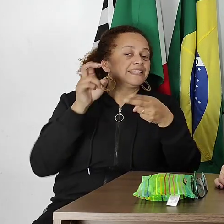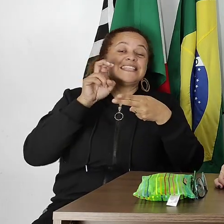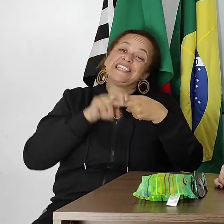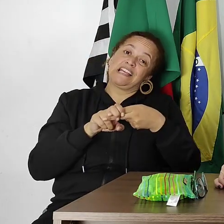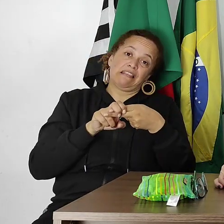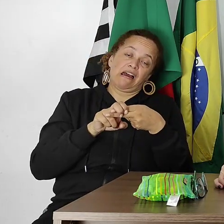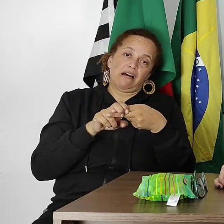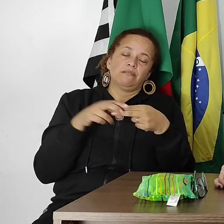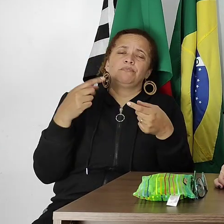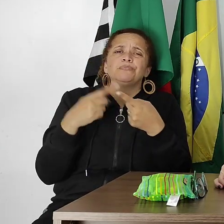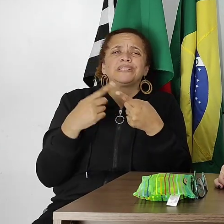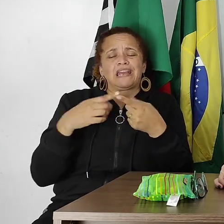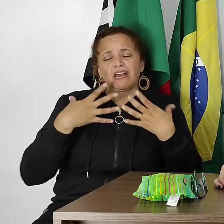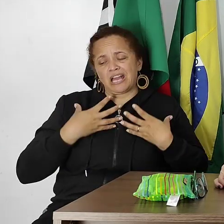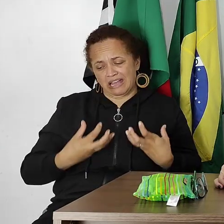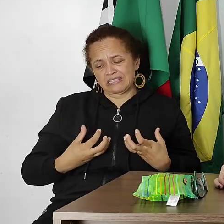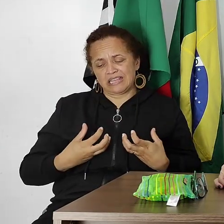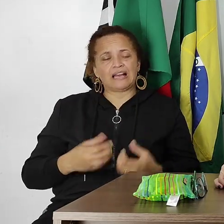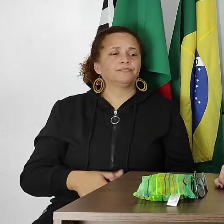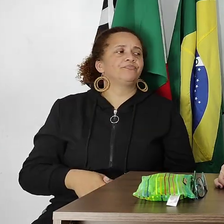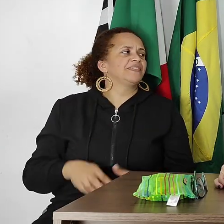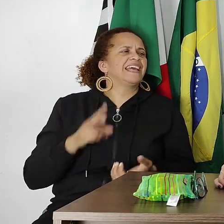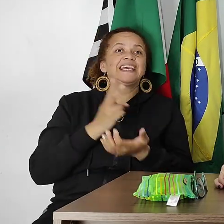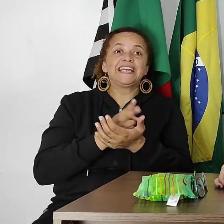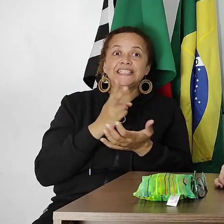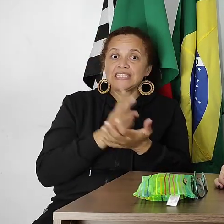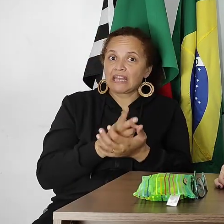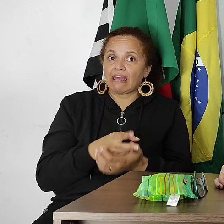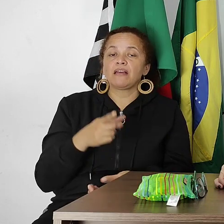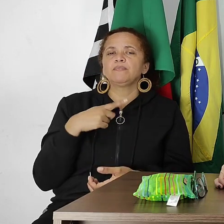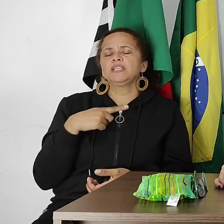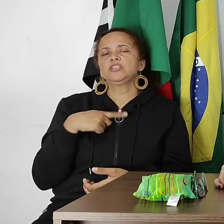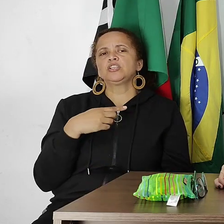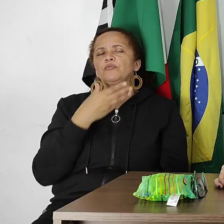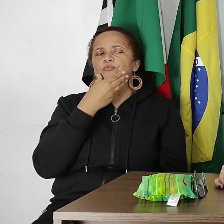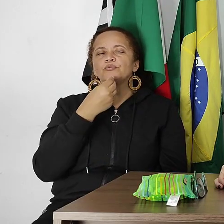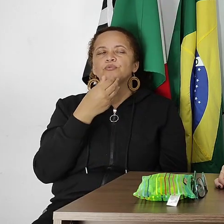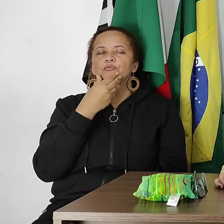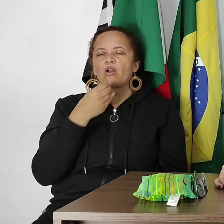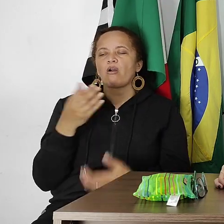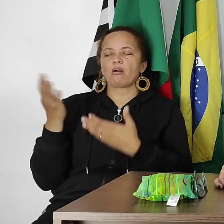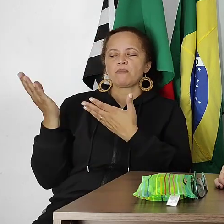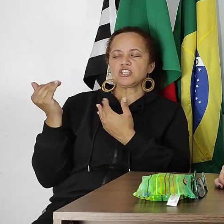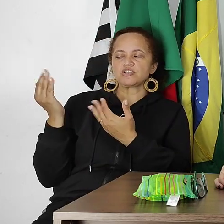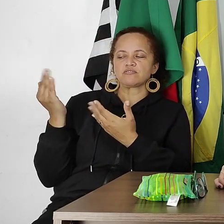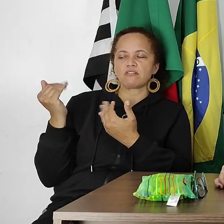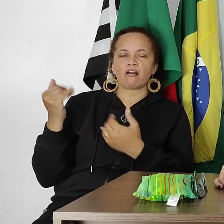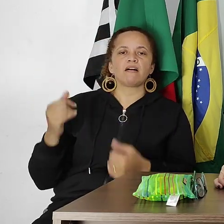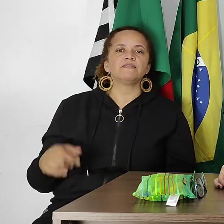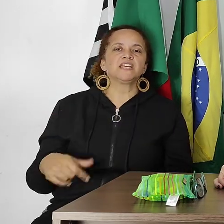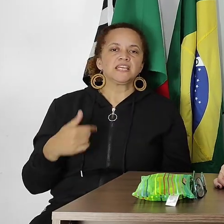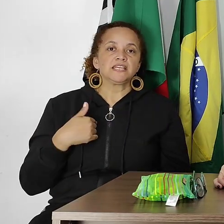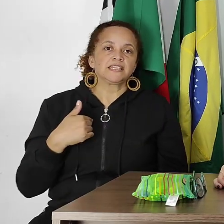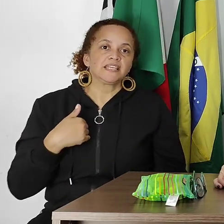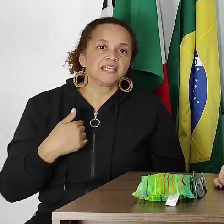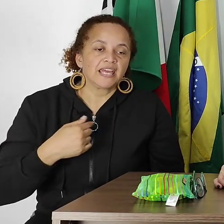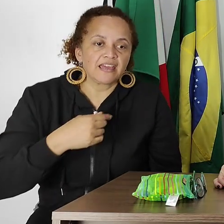em pé. E sempre tinha um jovem, né, que eu comecei a me aproximar dele, não com interesse